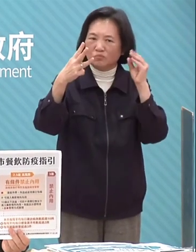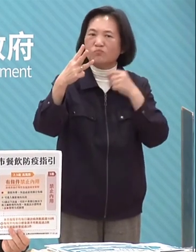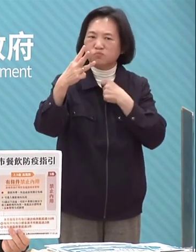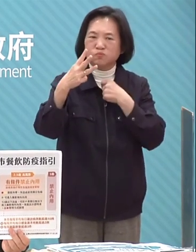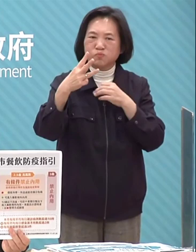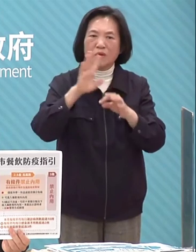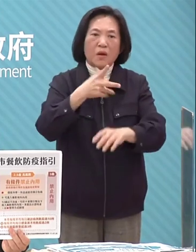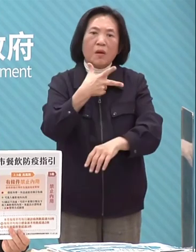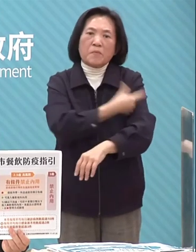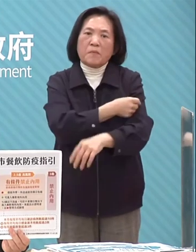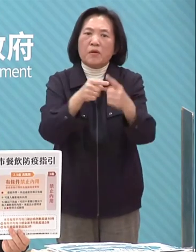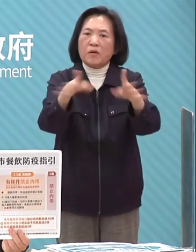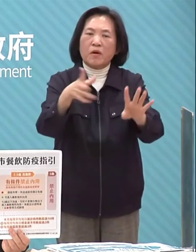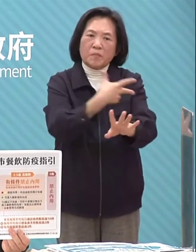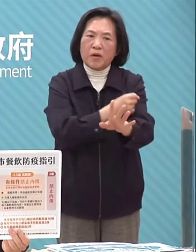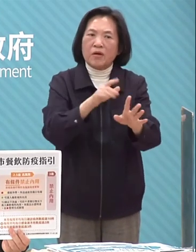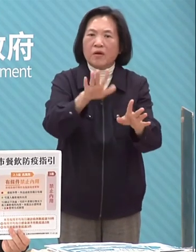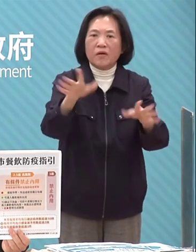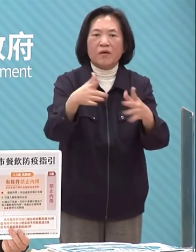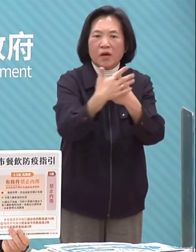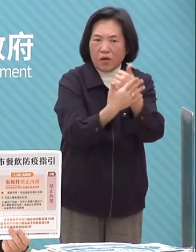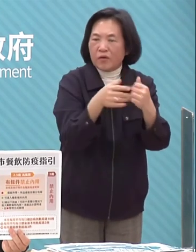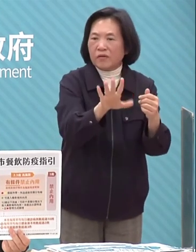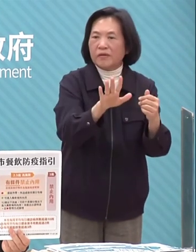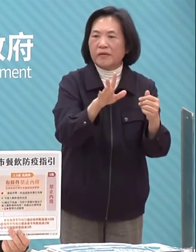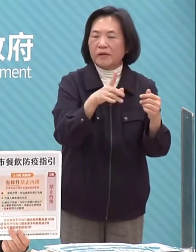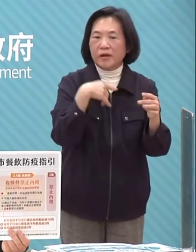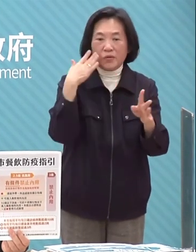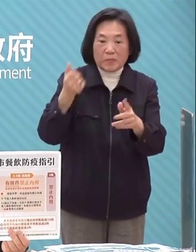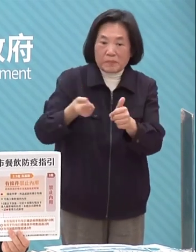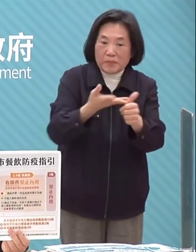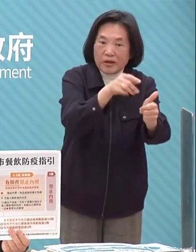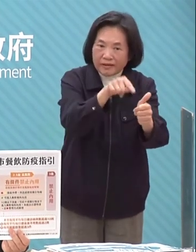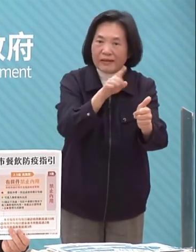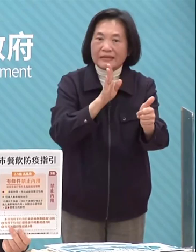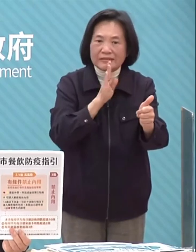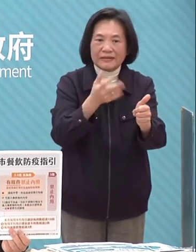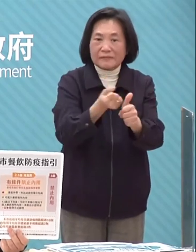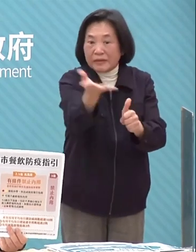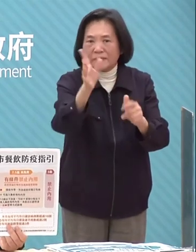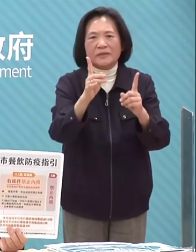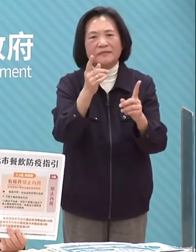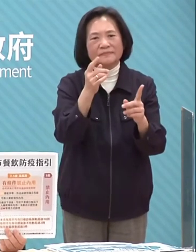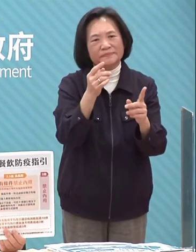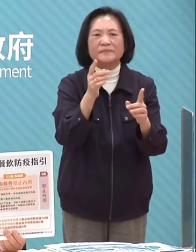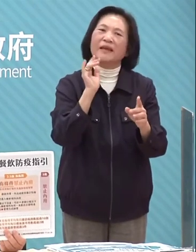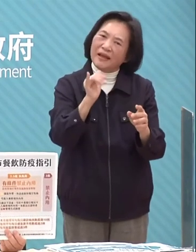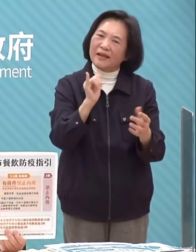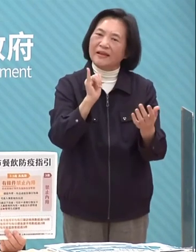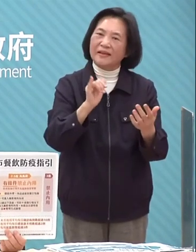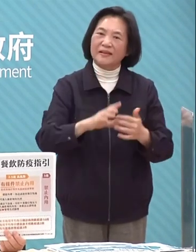这么多人都打过疫苗，有一定的保护作用啊，不见得应该，就算有感染也不容易传开。所以老实讲在现阶